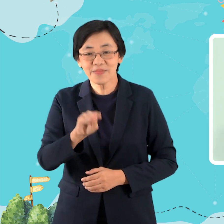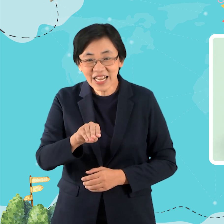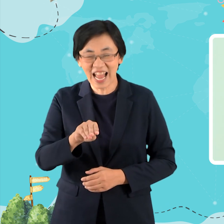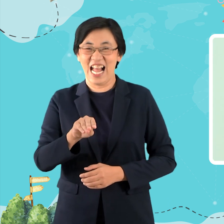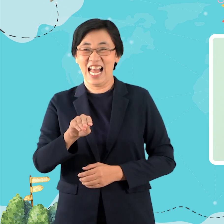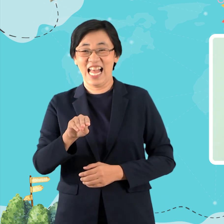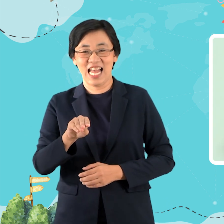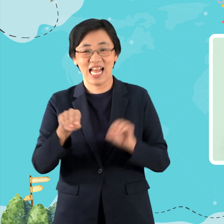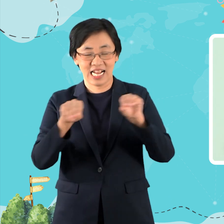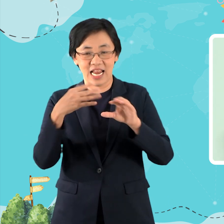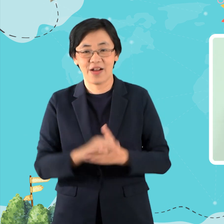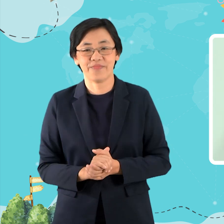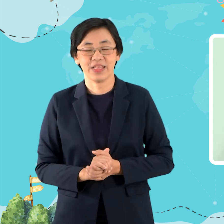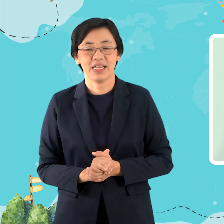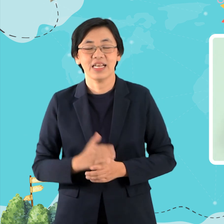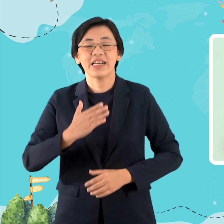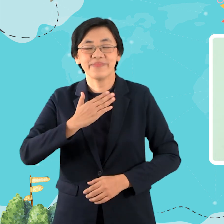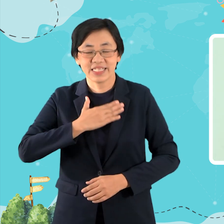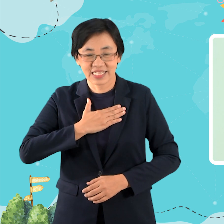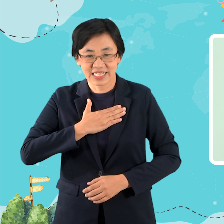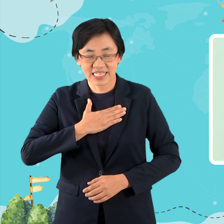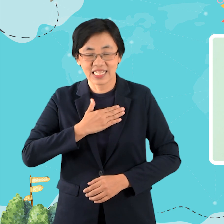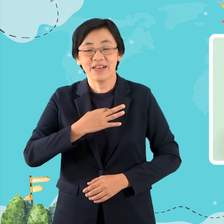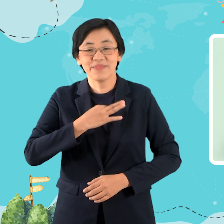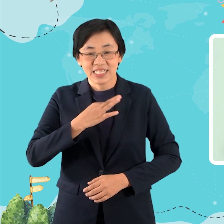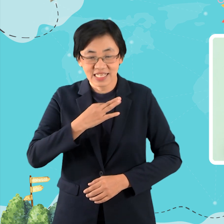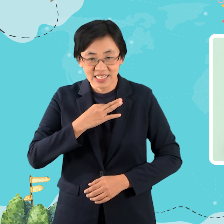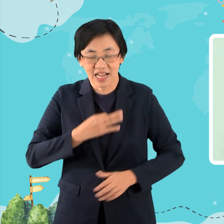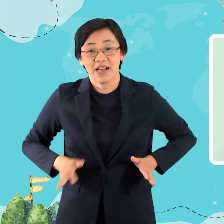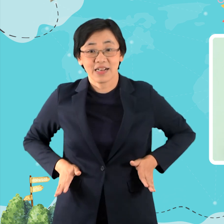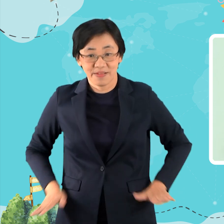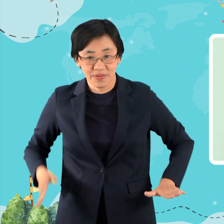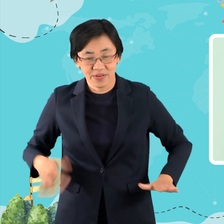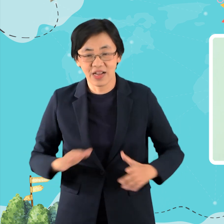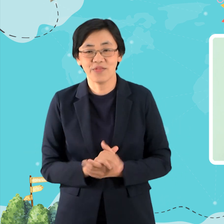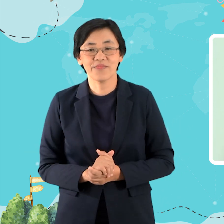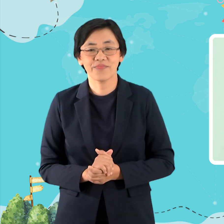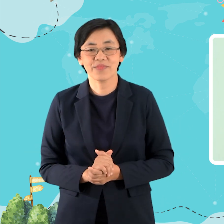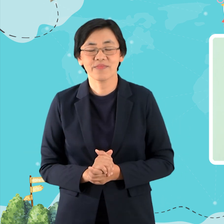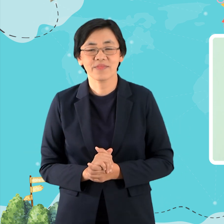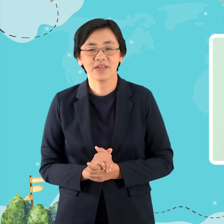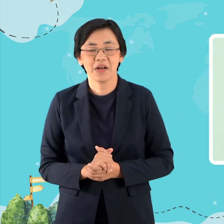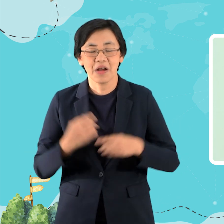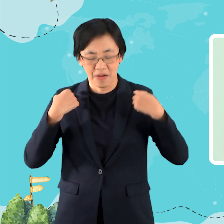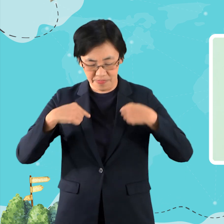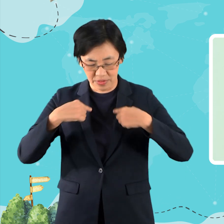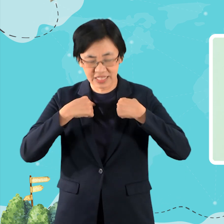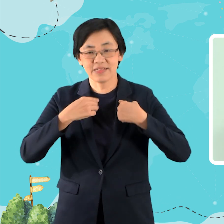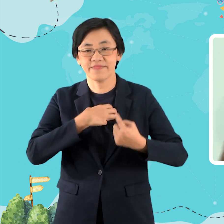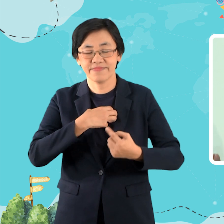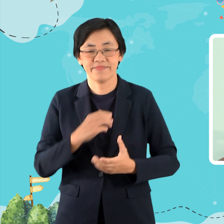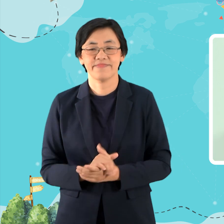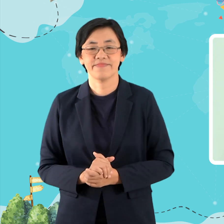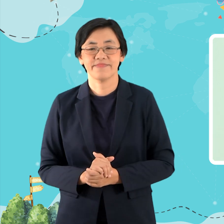เกือบจะเสร็จแล้วมีชุดนะครับมีกระโปรงแล้วน่าจะมีปกเสื้อสักหน่อยนะ